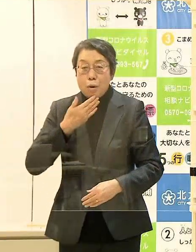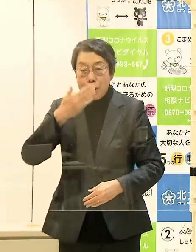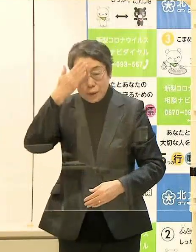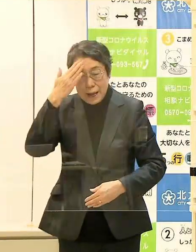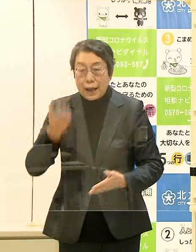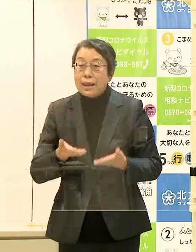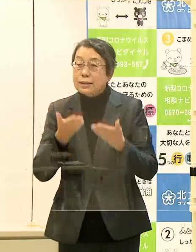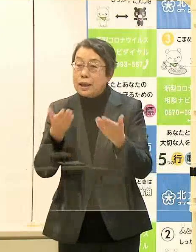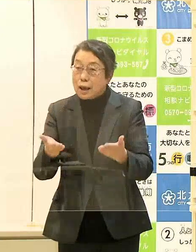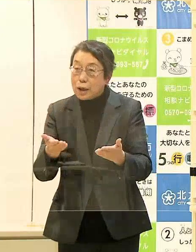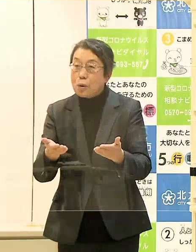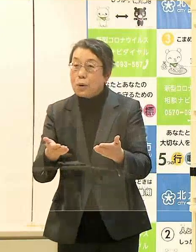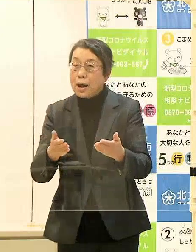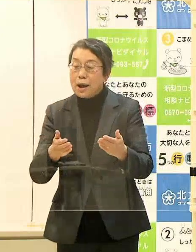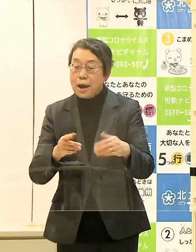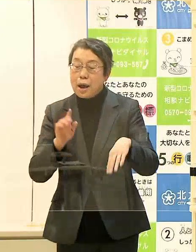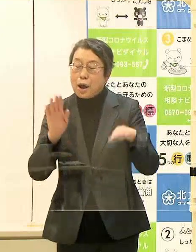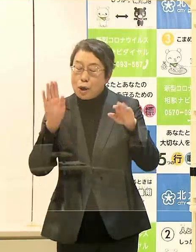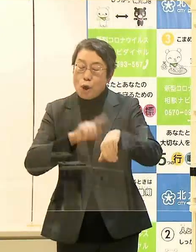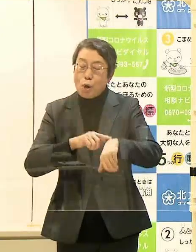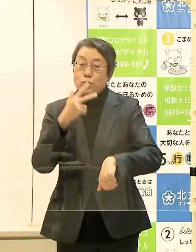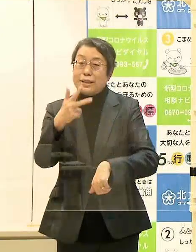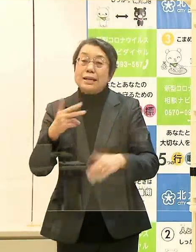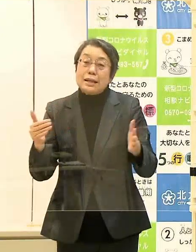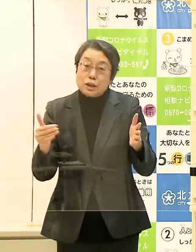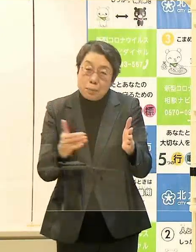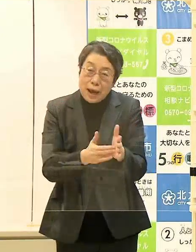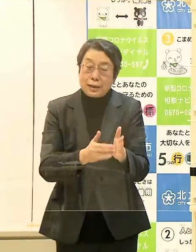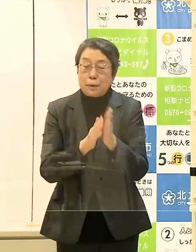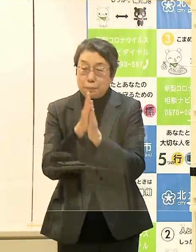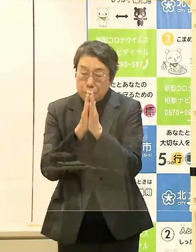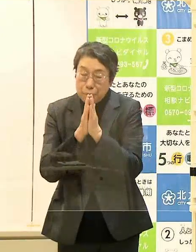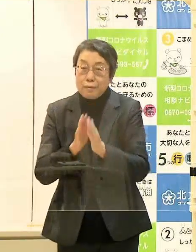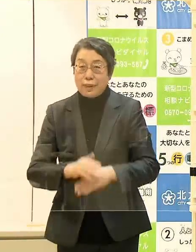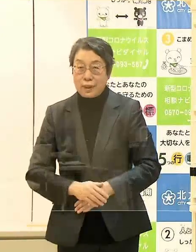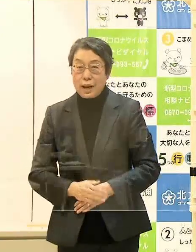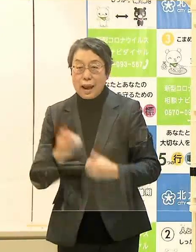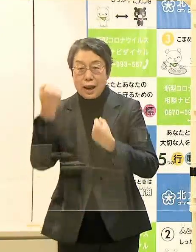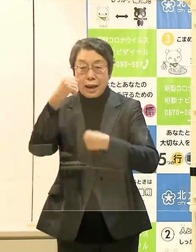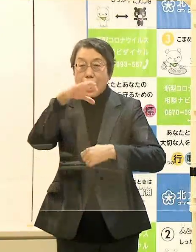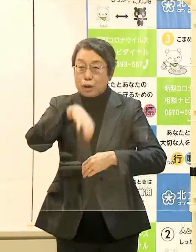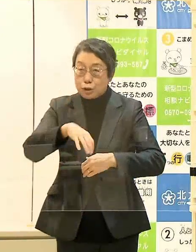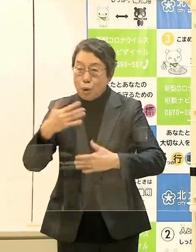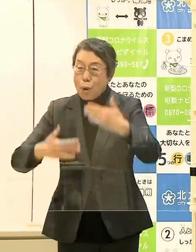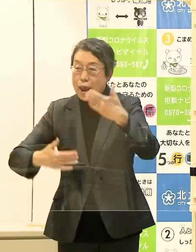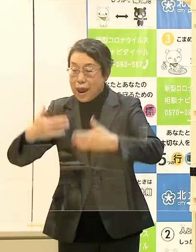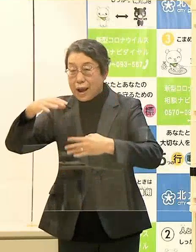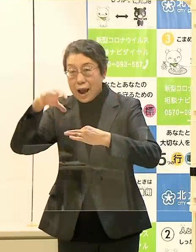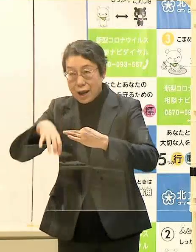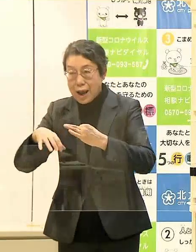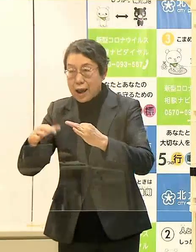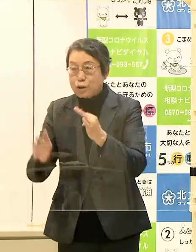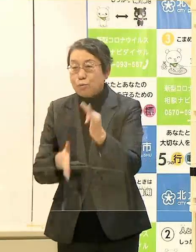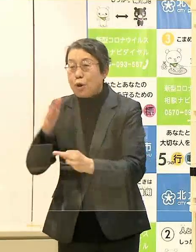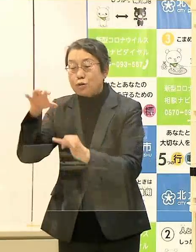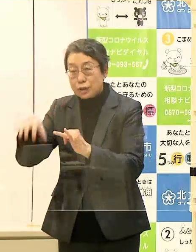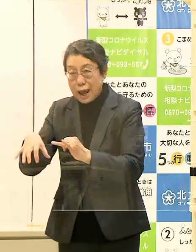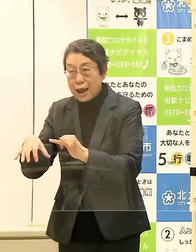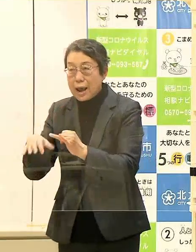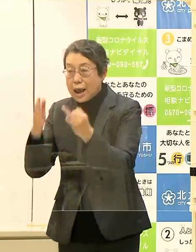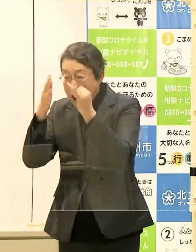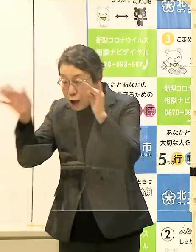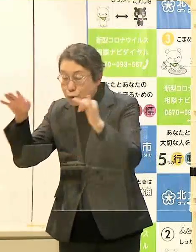はよろしい waldこのようにお願いしたいと思います劇場映画館運動施設博物館美術館